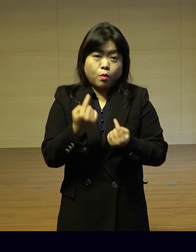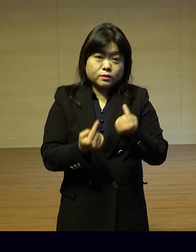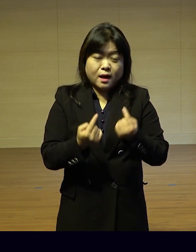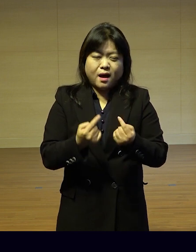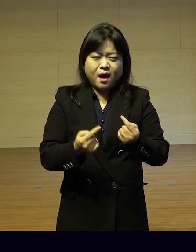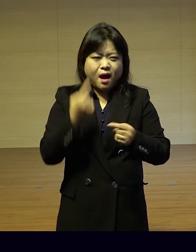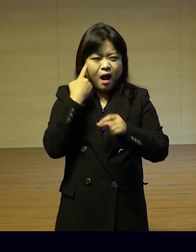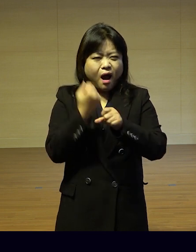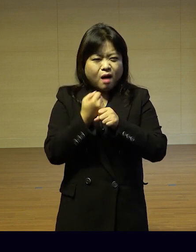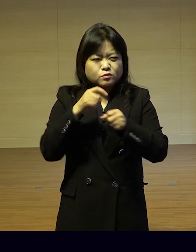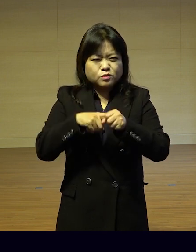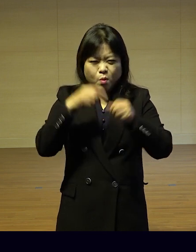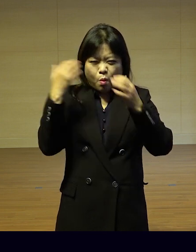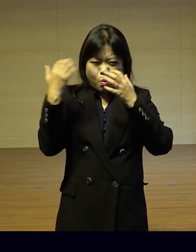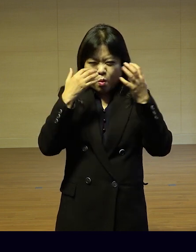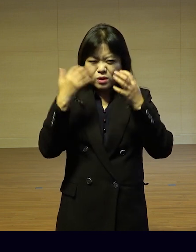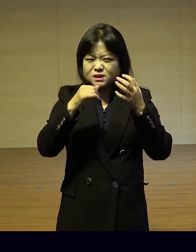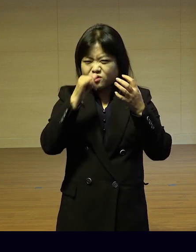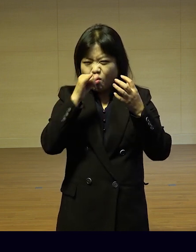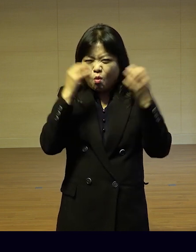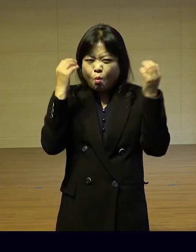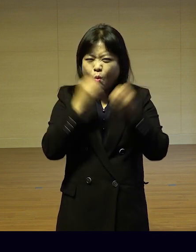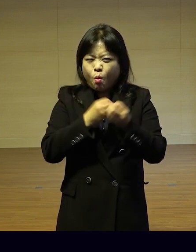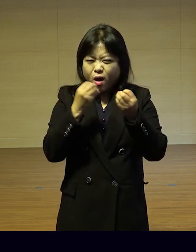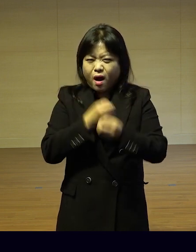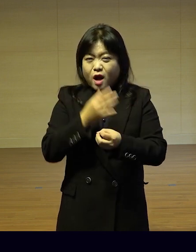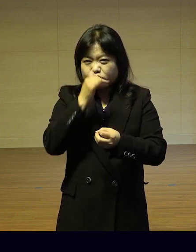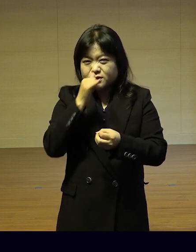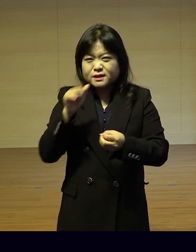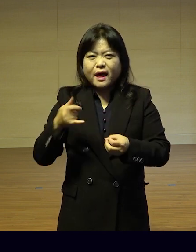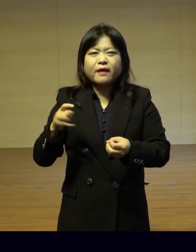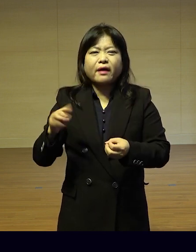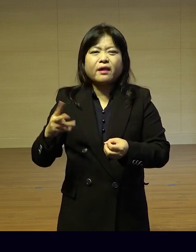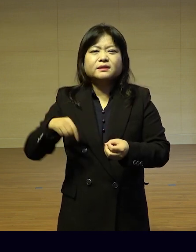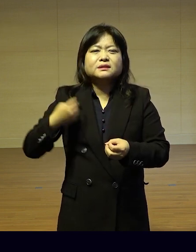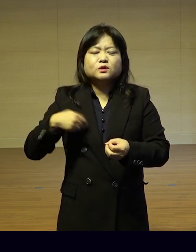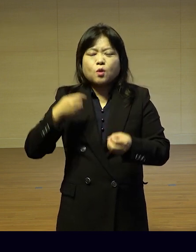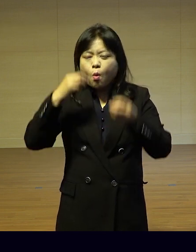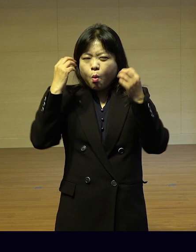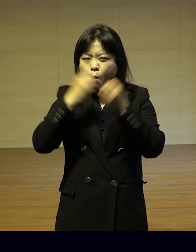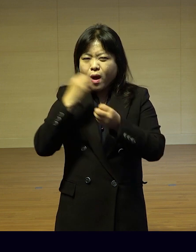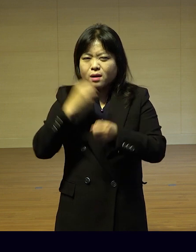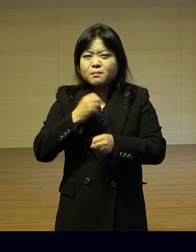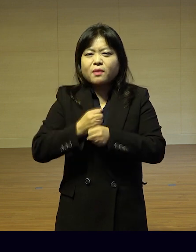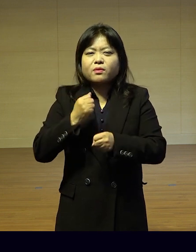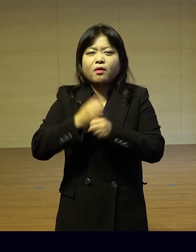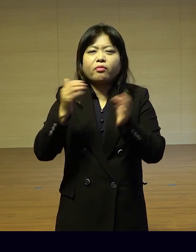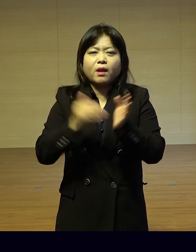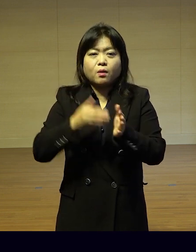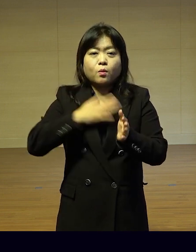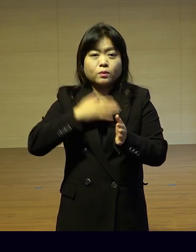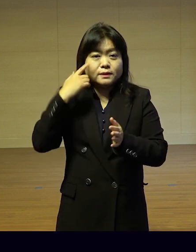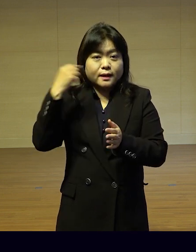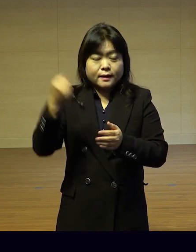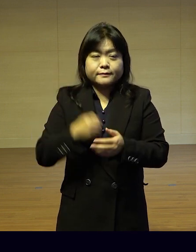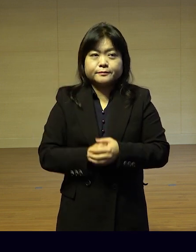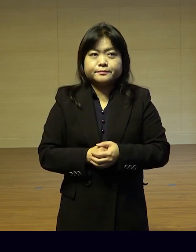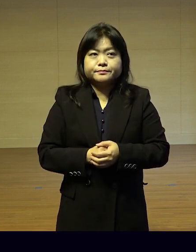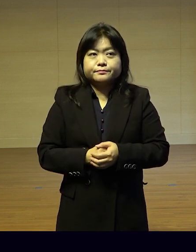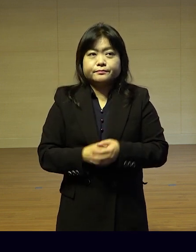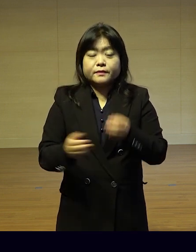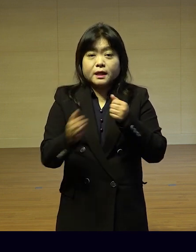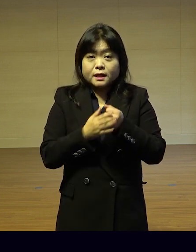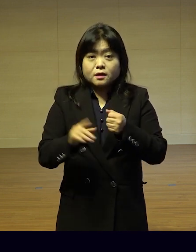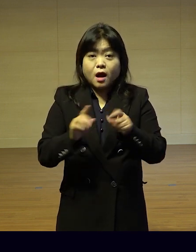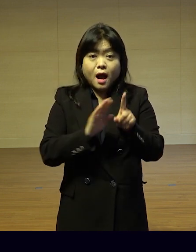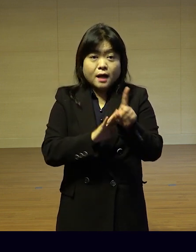혼동을 가져왔다. 그런 오해의 소지를 불러일으킨 것이 헤겔 자신이다. 그런 생각을 갖고 있습니다. 자, 그래서